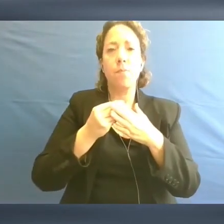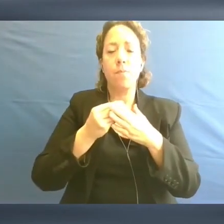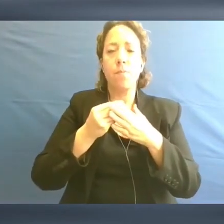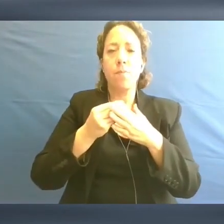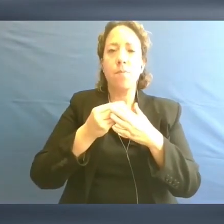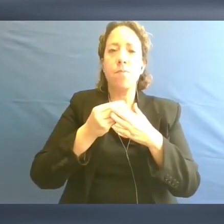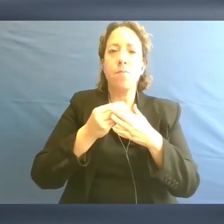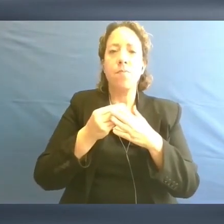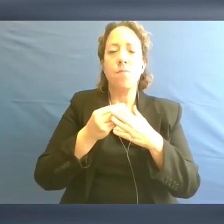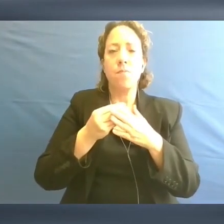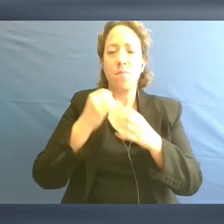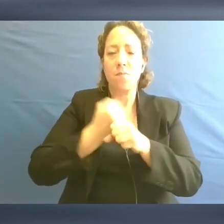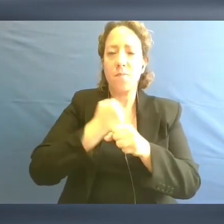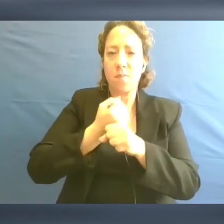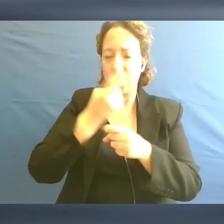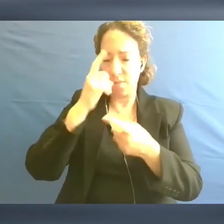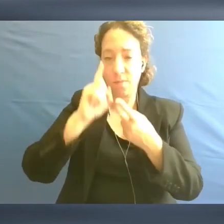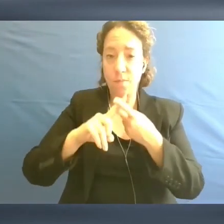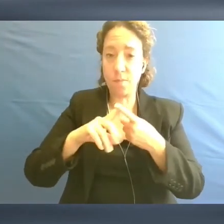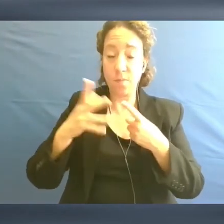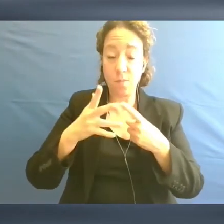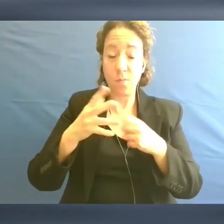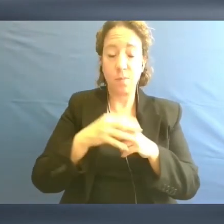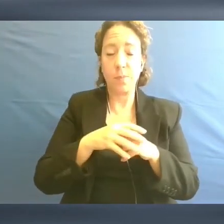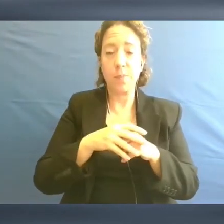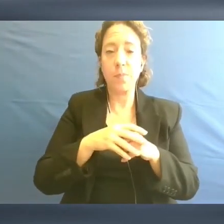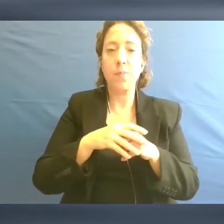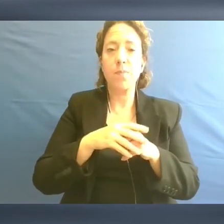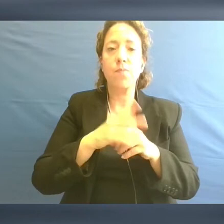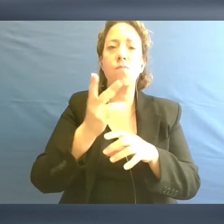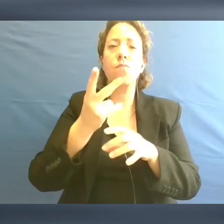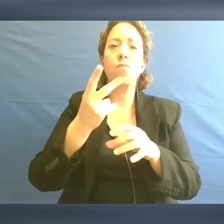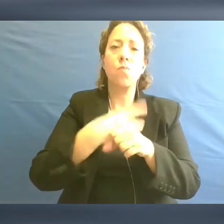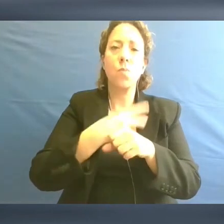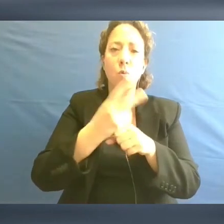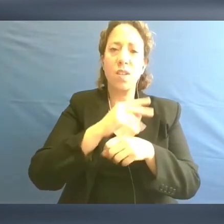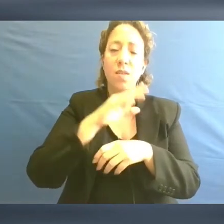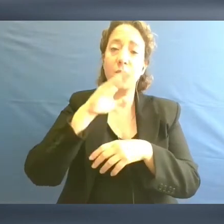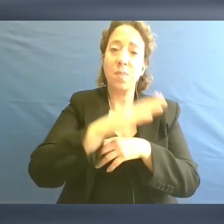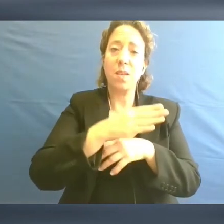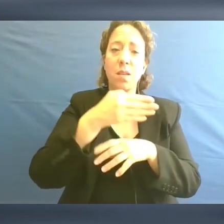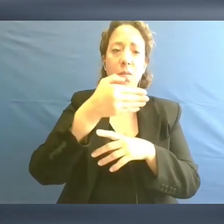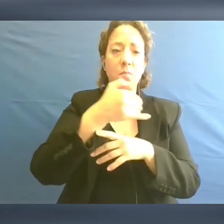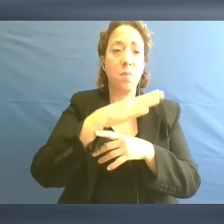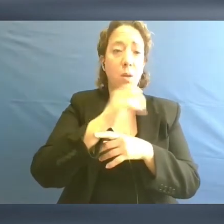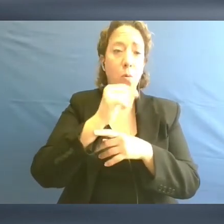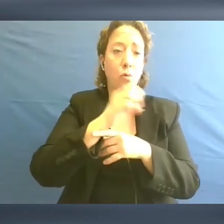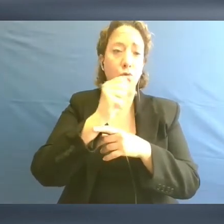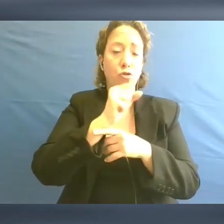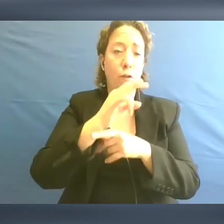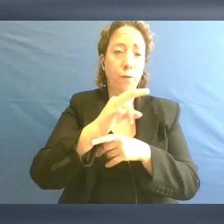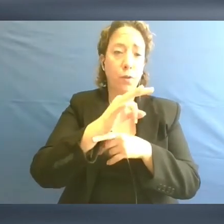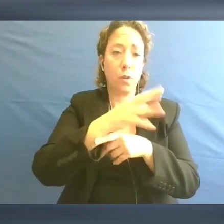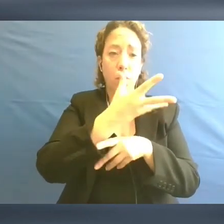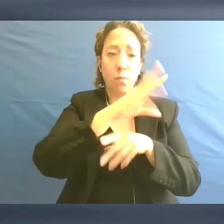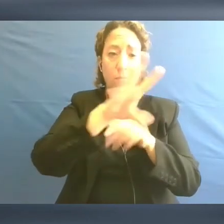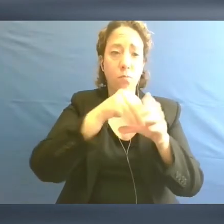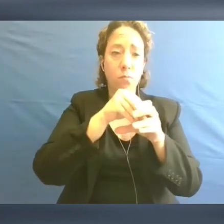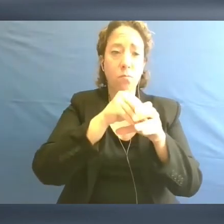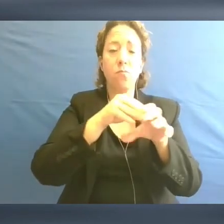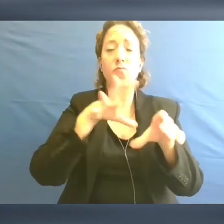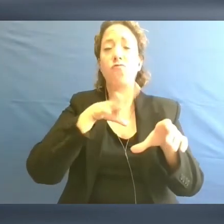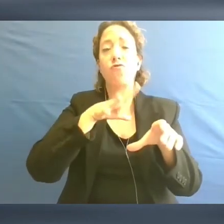les impacts ou sur l'appropriation des outils Microsoft d'immersion qui sont intégrés dans la